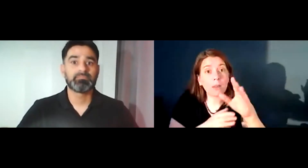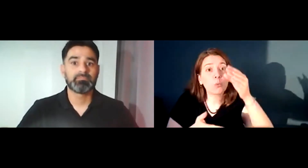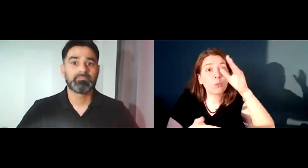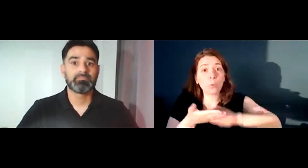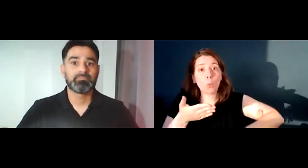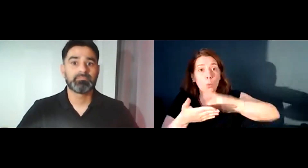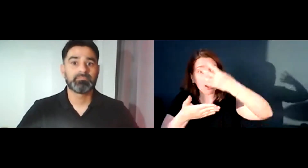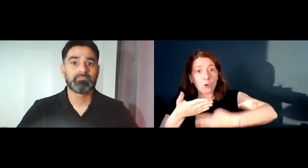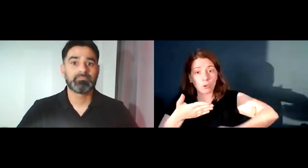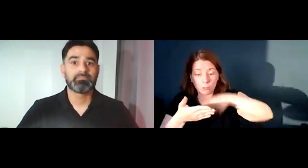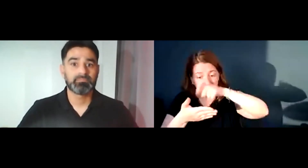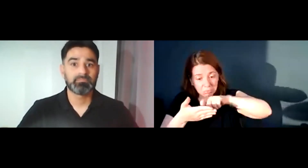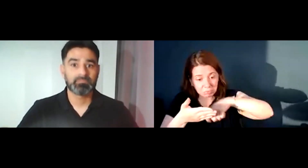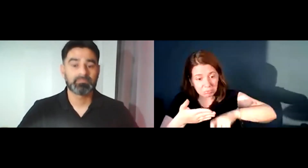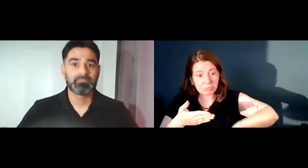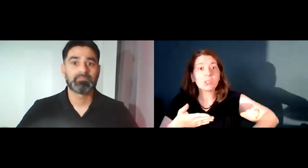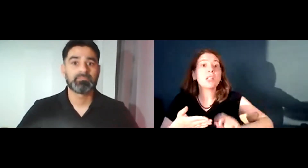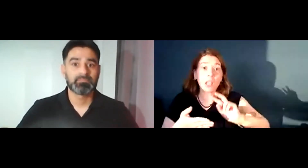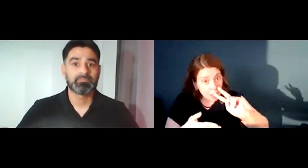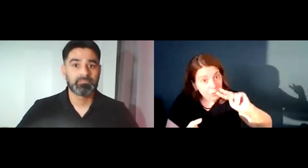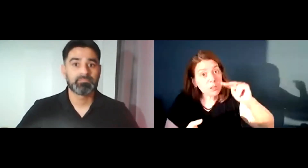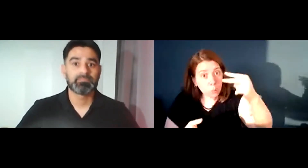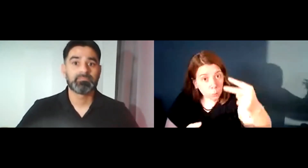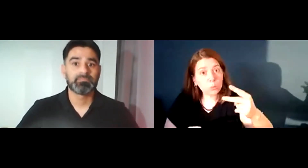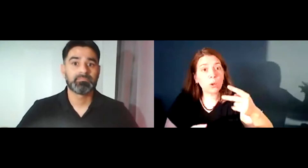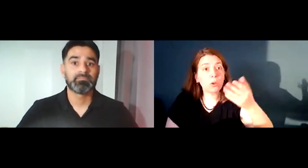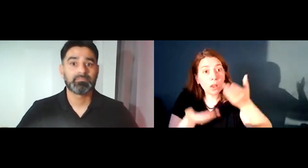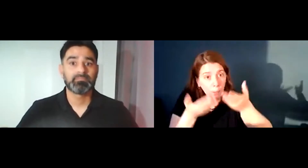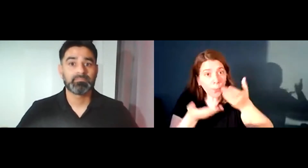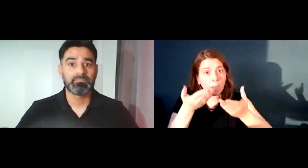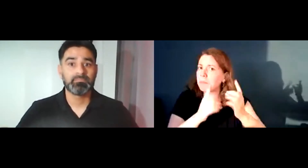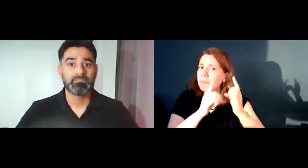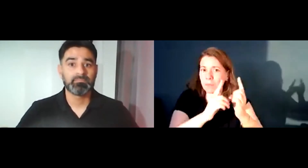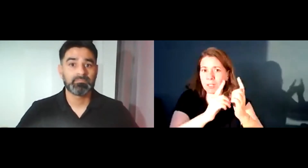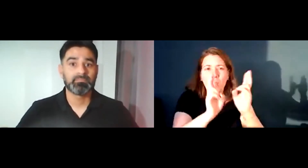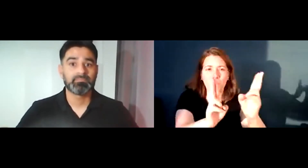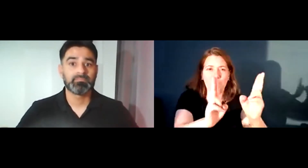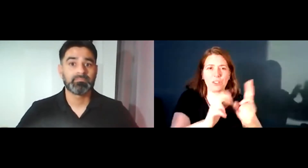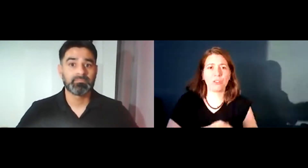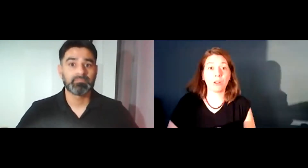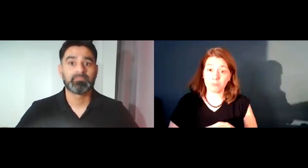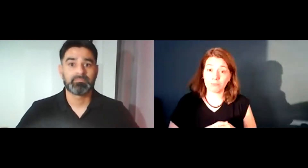Buenísimo. Entonces, buena idea esa, Se hace una nota, alguien que haga